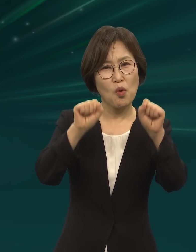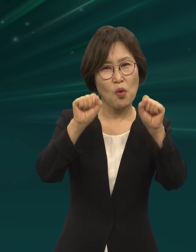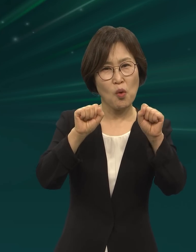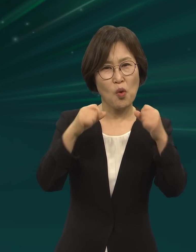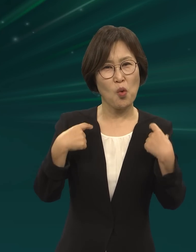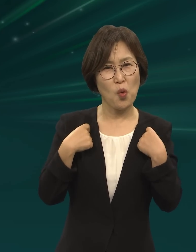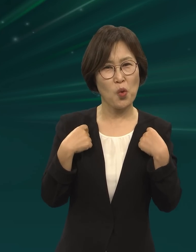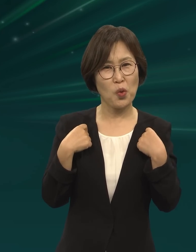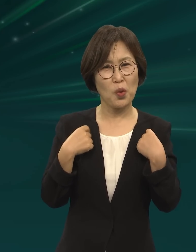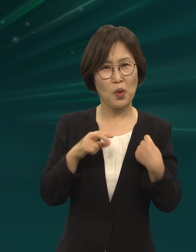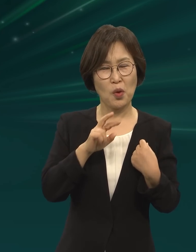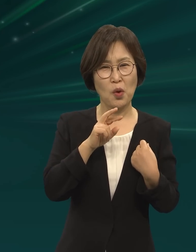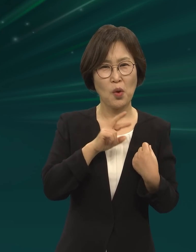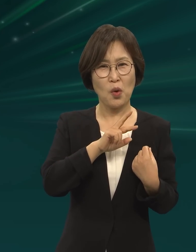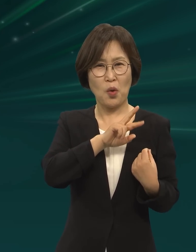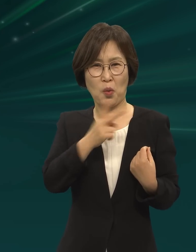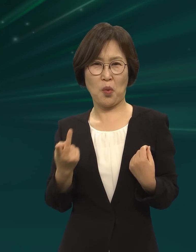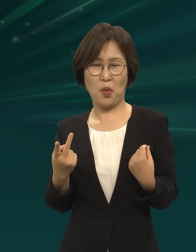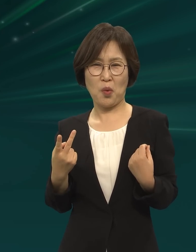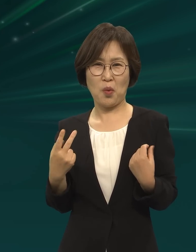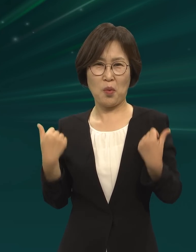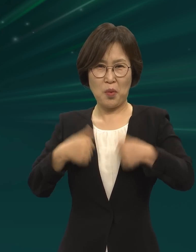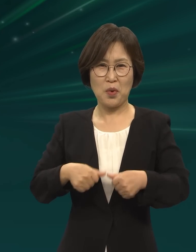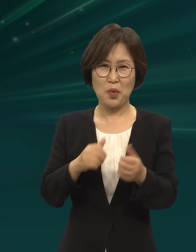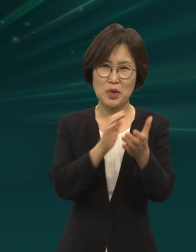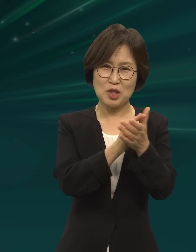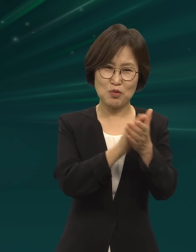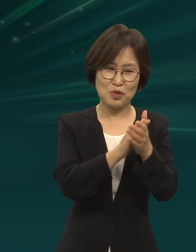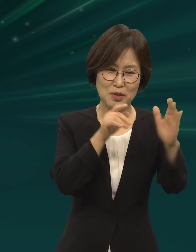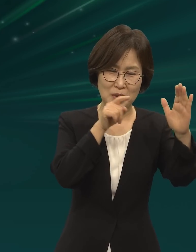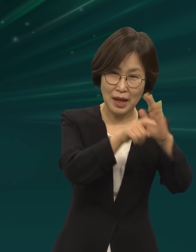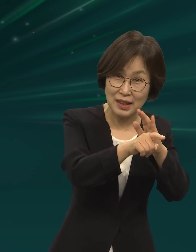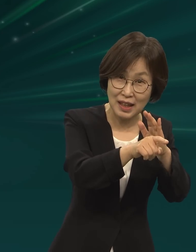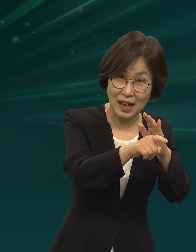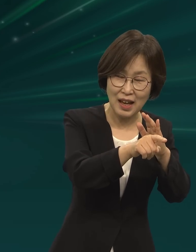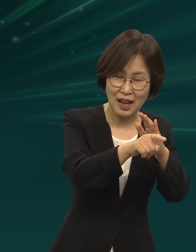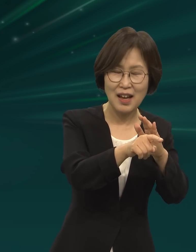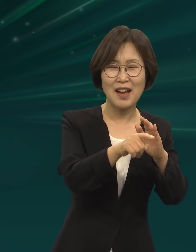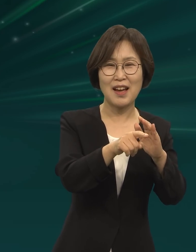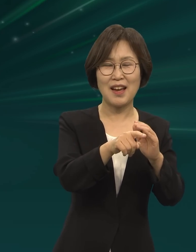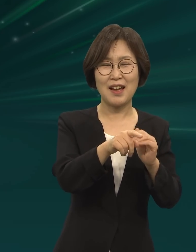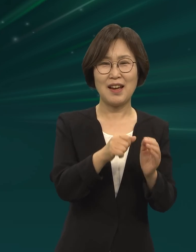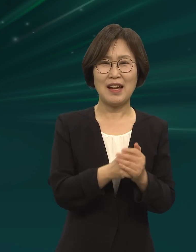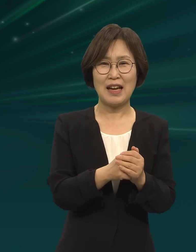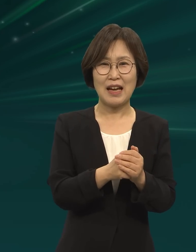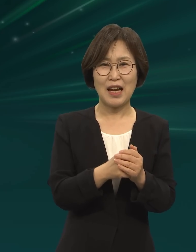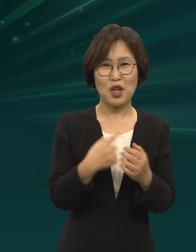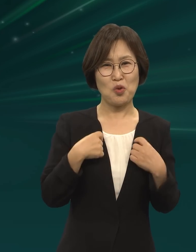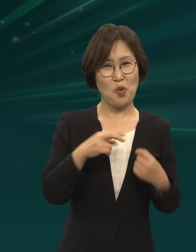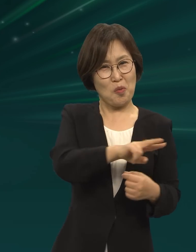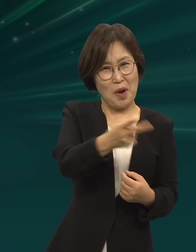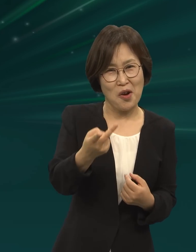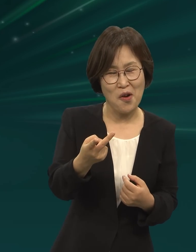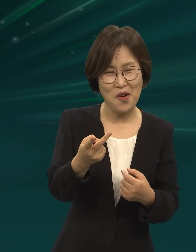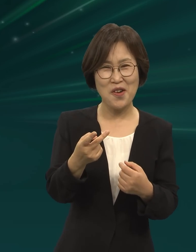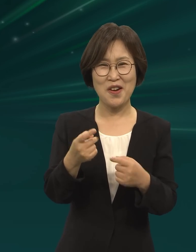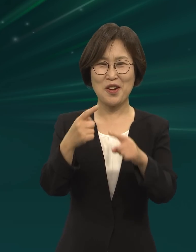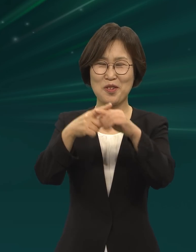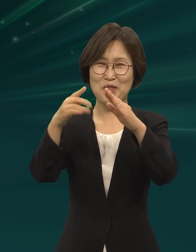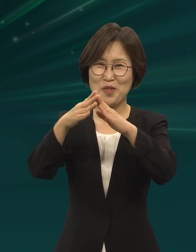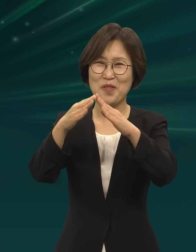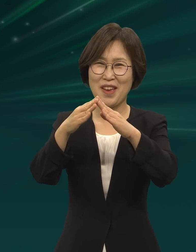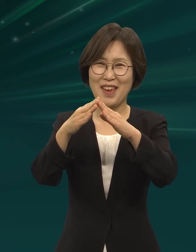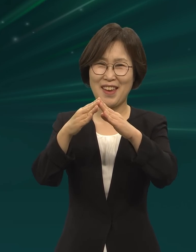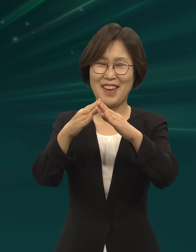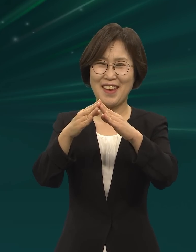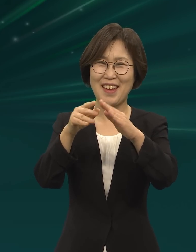옷을 입고 친구 집에 갔다가 옷을 갈아입고 교회 갔습니다. 또 이제 교회 가긴 하면 또 다시 친구